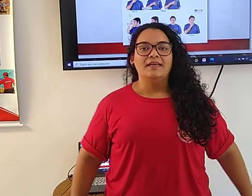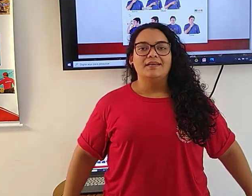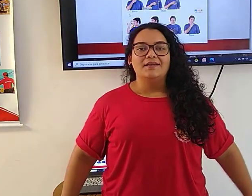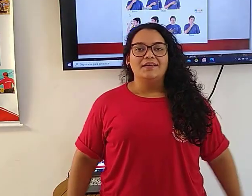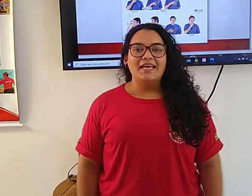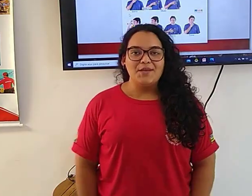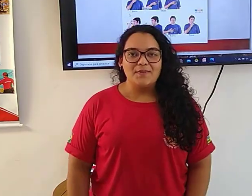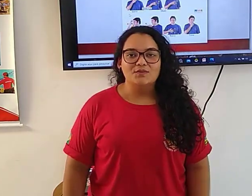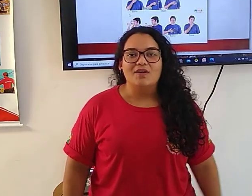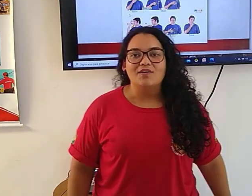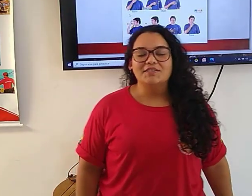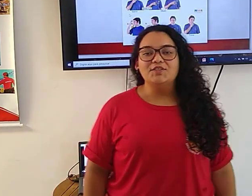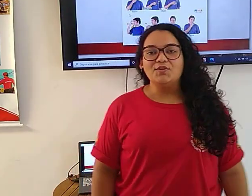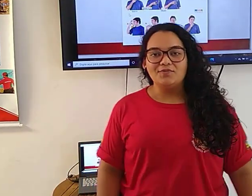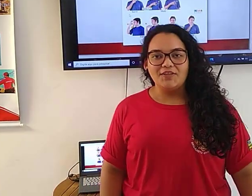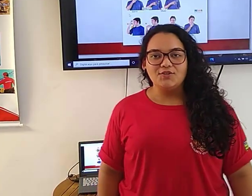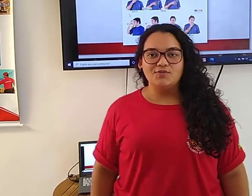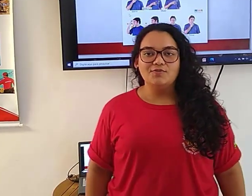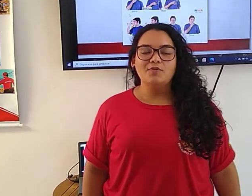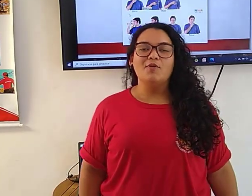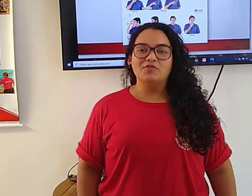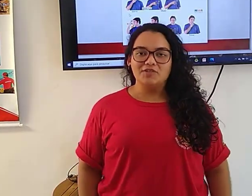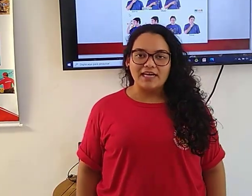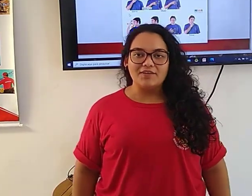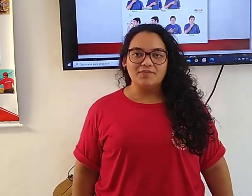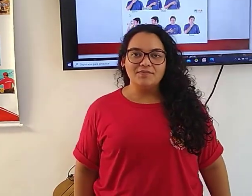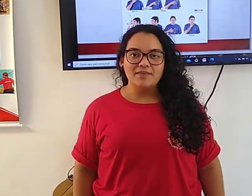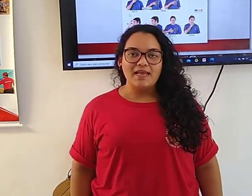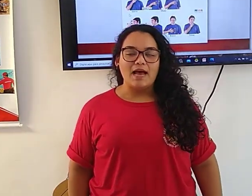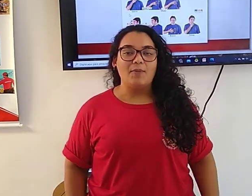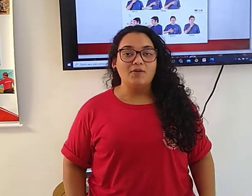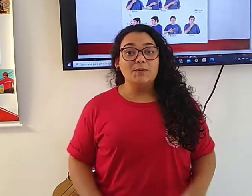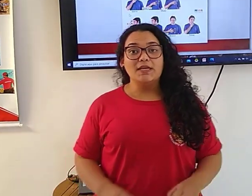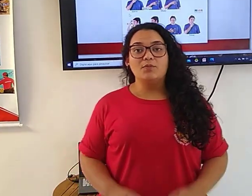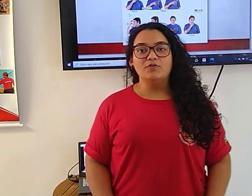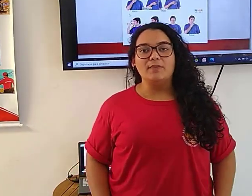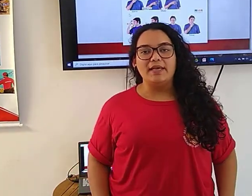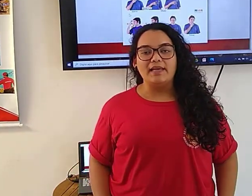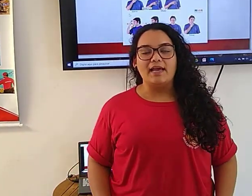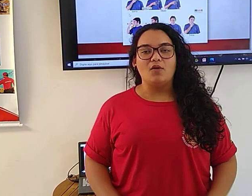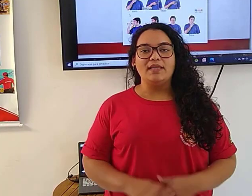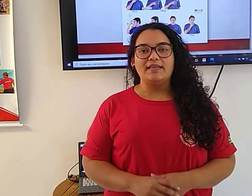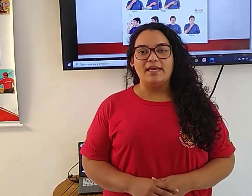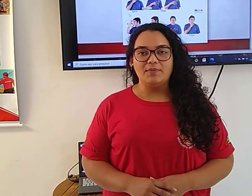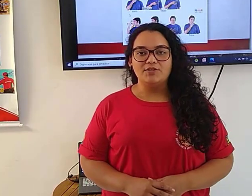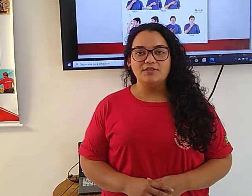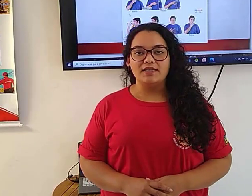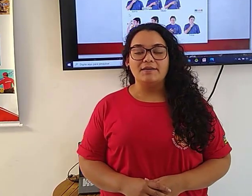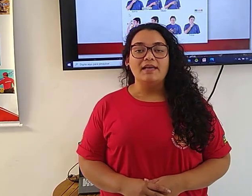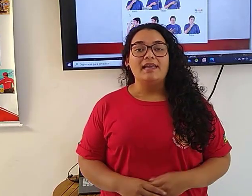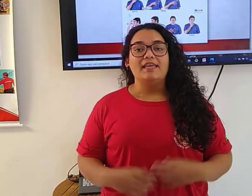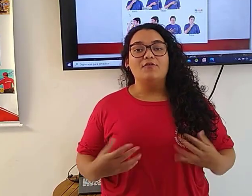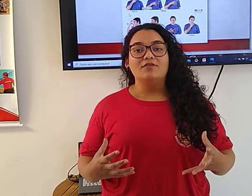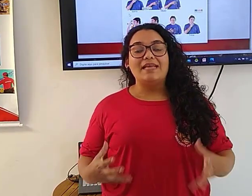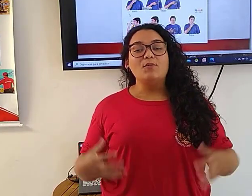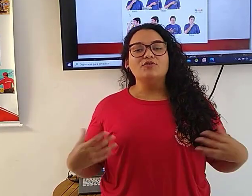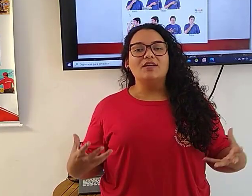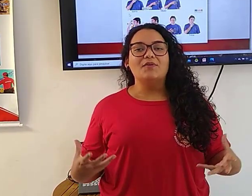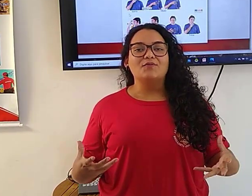E aí, pessoal, assistiram o vídeo? Gostaram? A Paula explica muito bem, ela é uma intérprete, tá? E eu vou demonstrar para